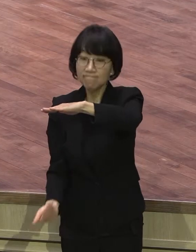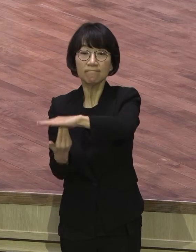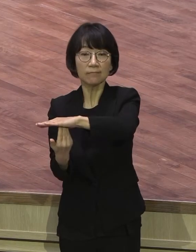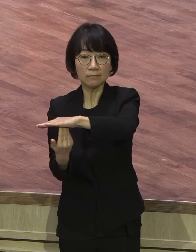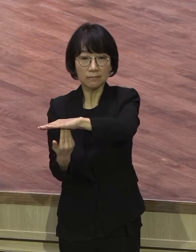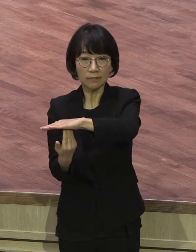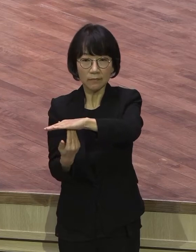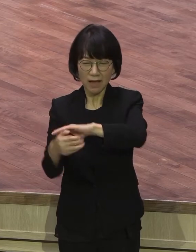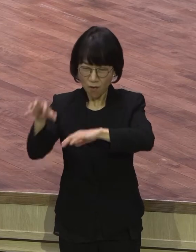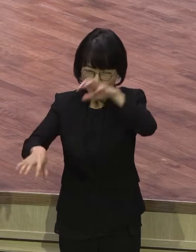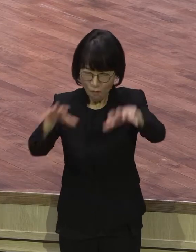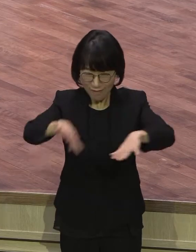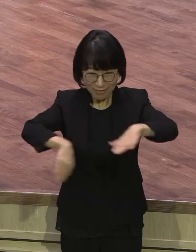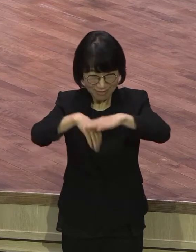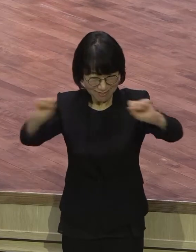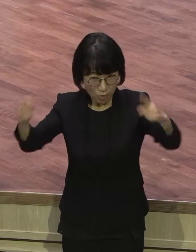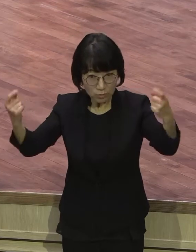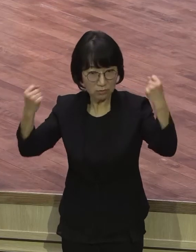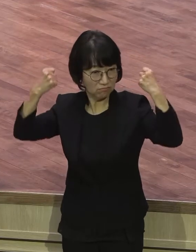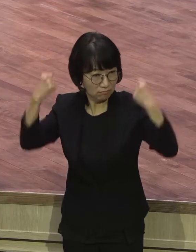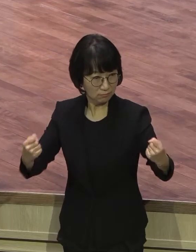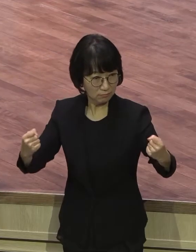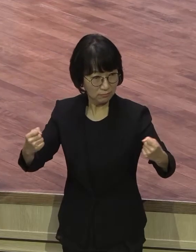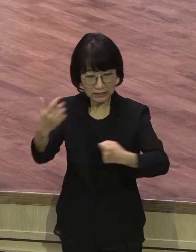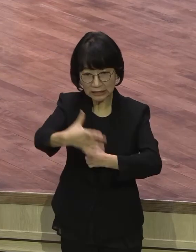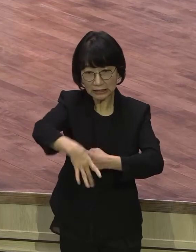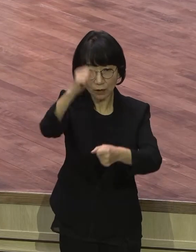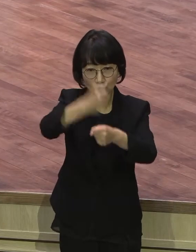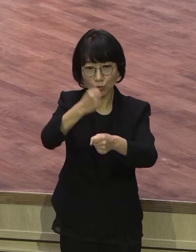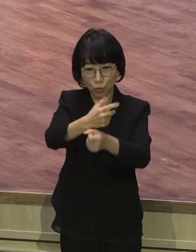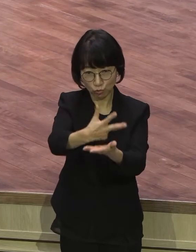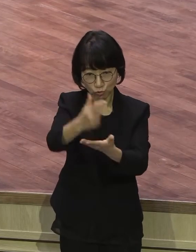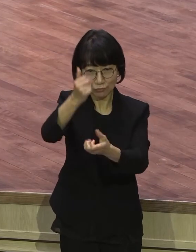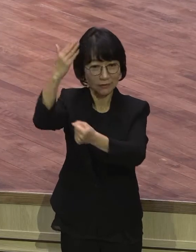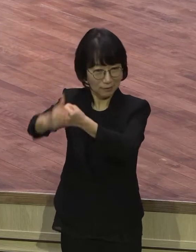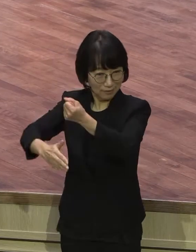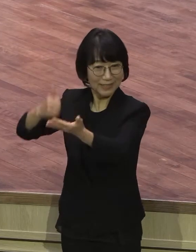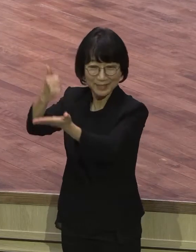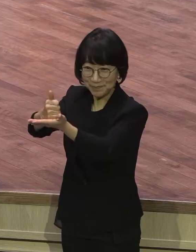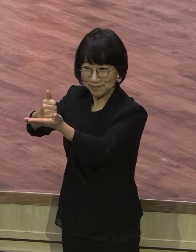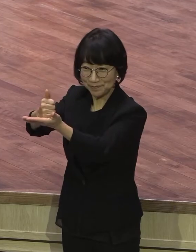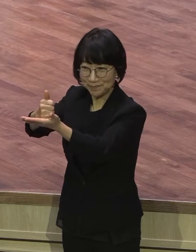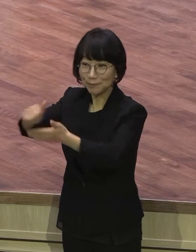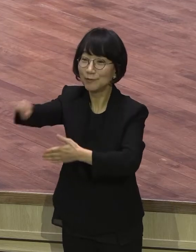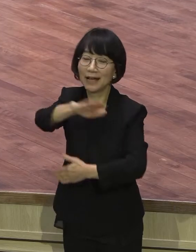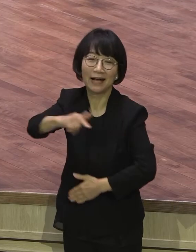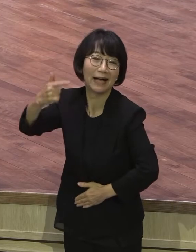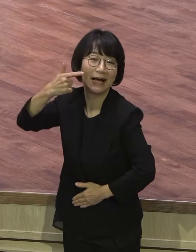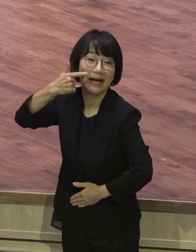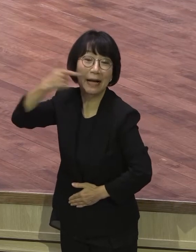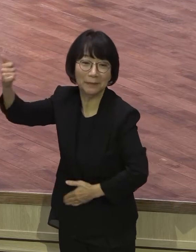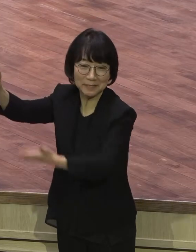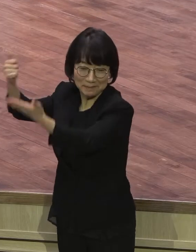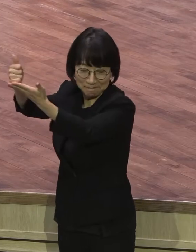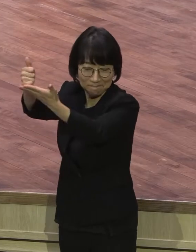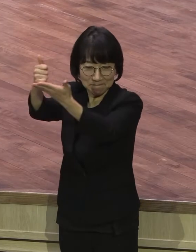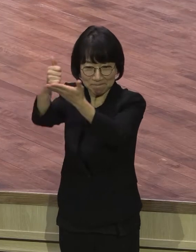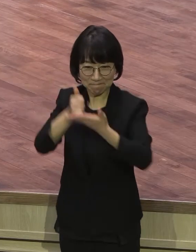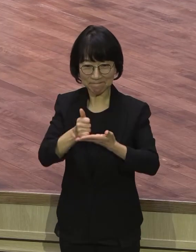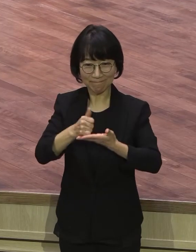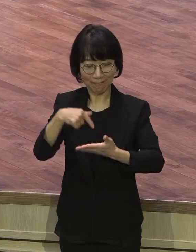무소부지하시고 창조주이신 이 하나님을 아버지로 모시고 살아요. 그 하나님